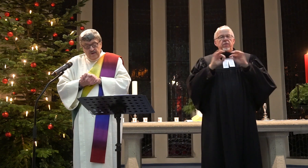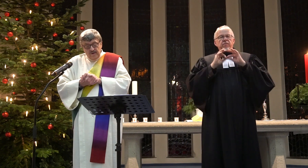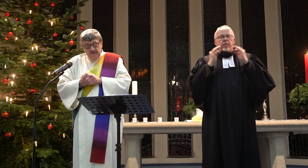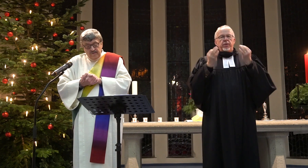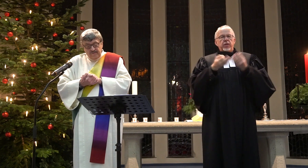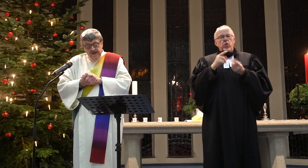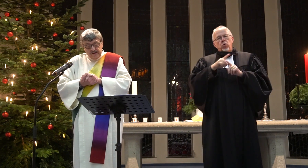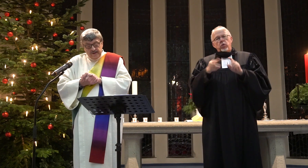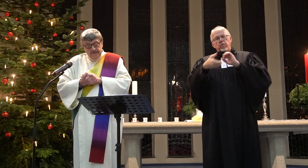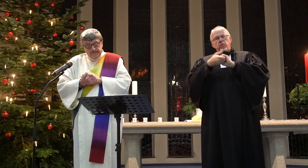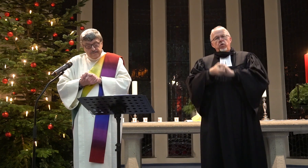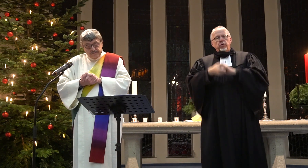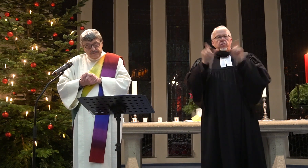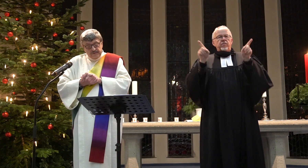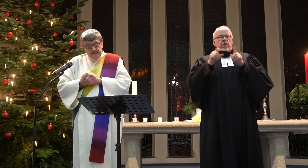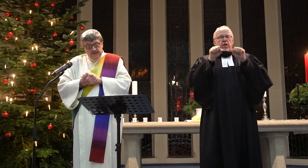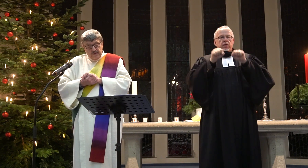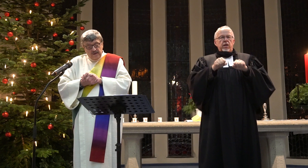Freunden feiern kann.